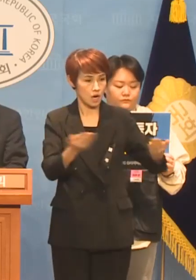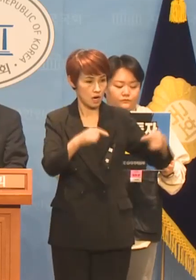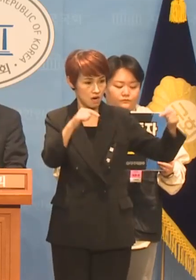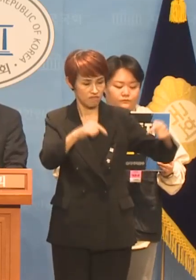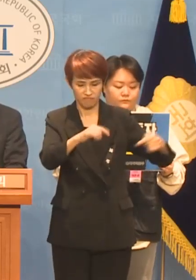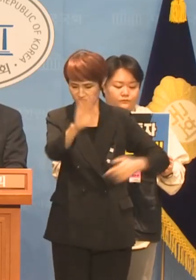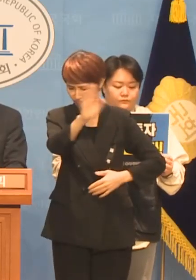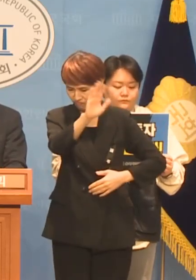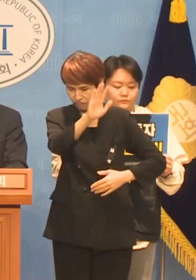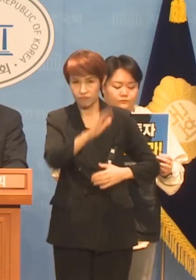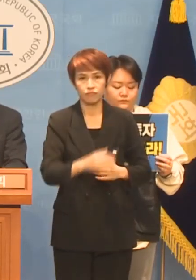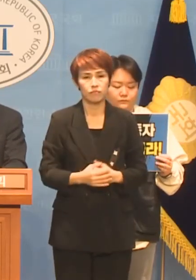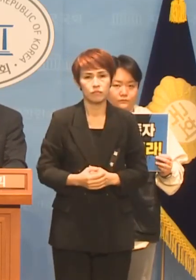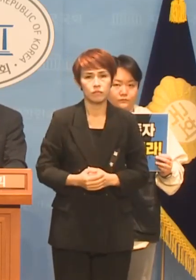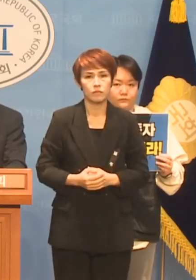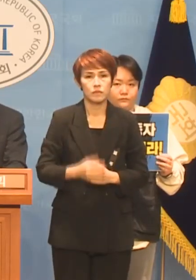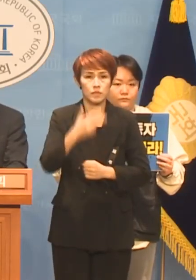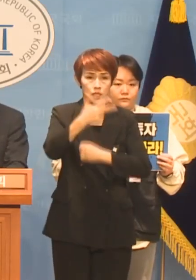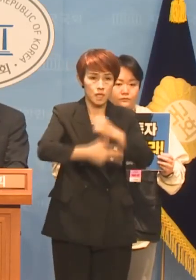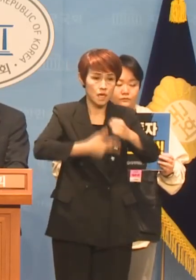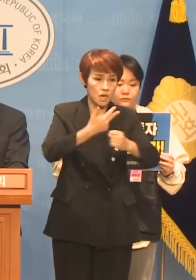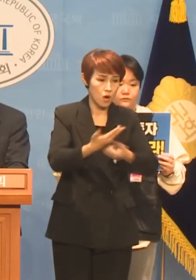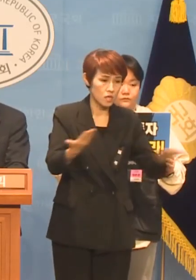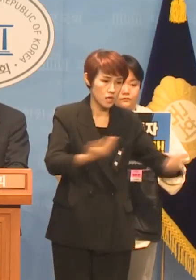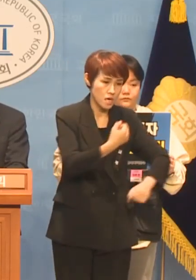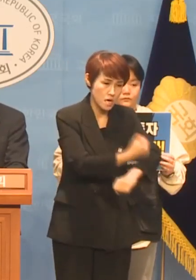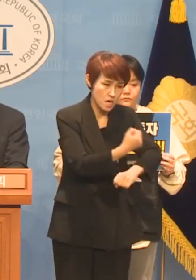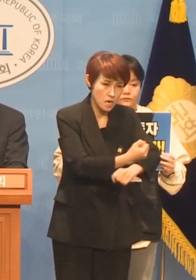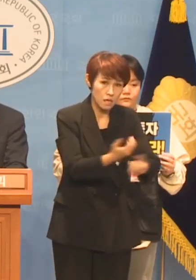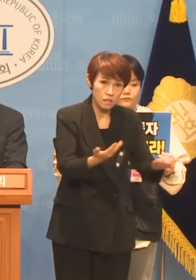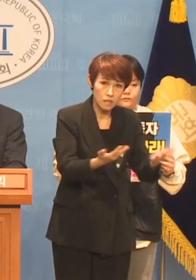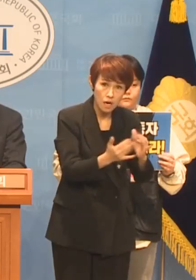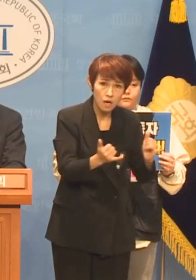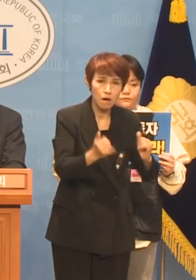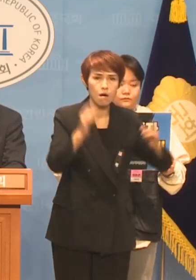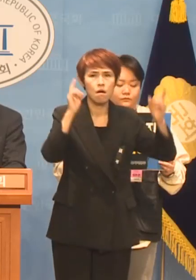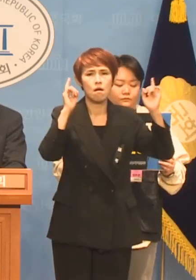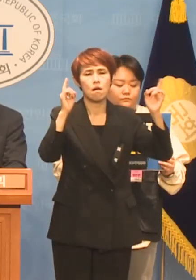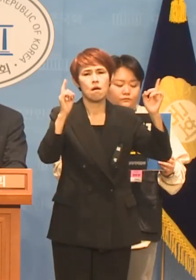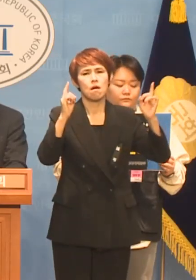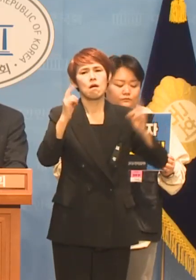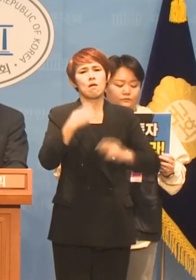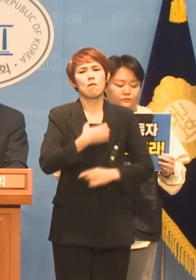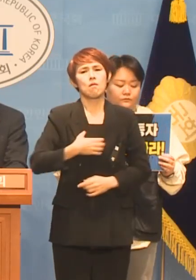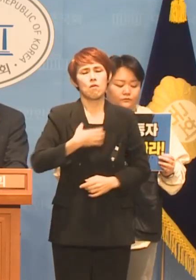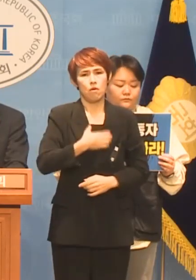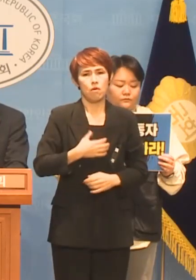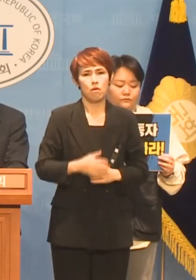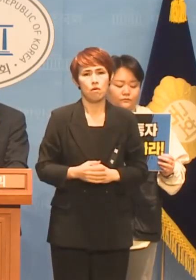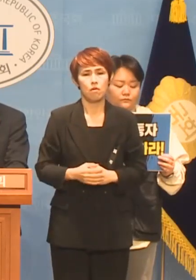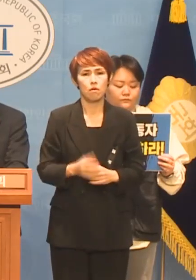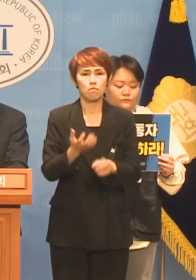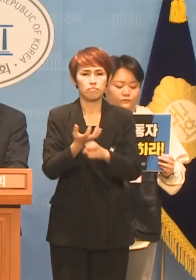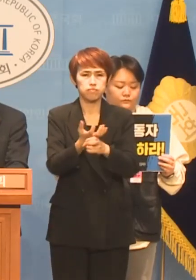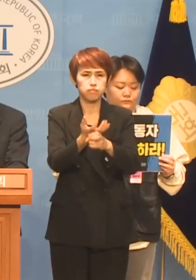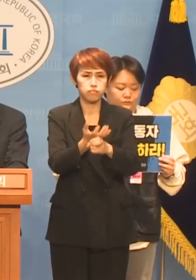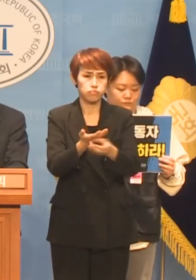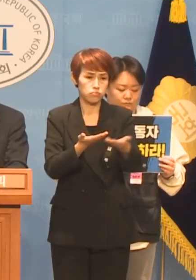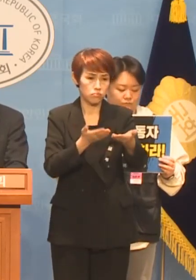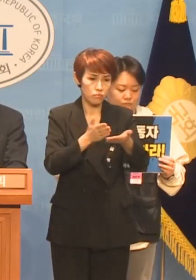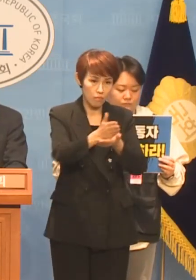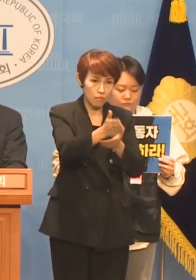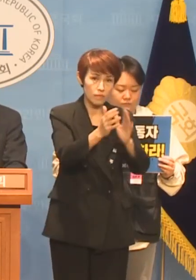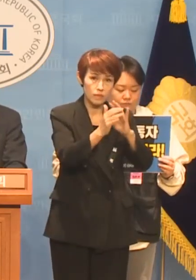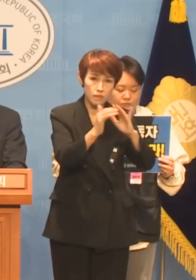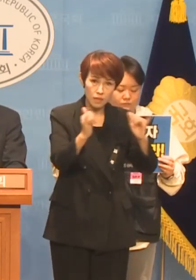있습니다. 7년간 일한 노동자는 하루아침에 실직 위기에 놓였고 많은 화물 운송 노동자들이